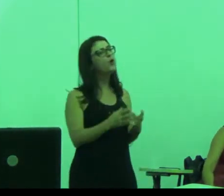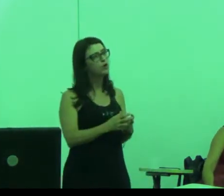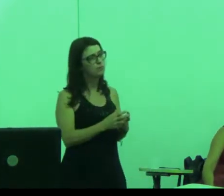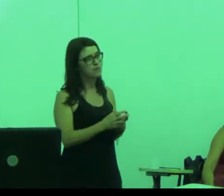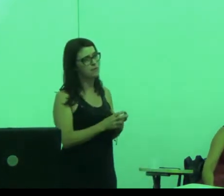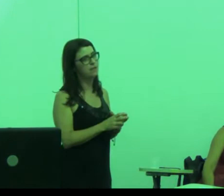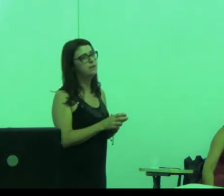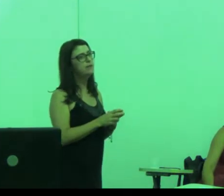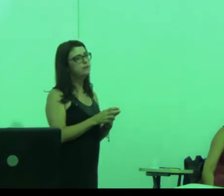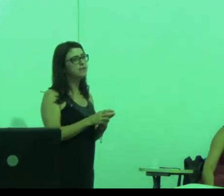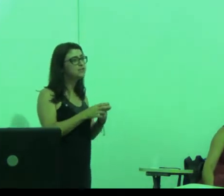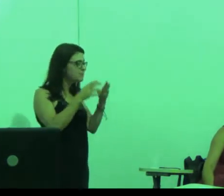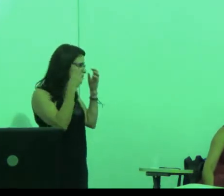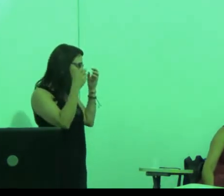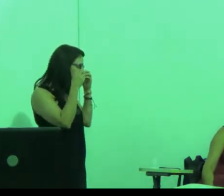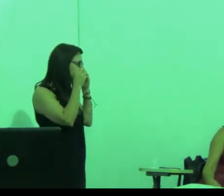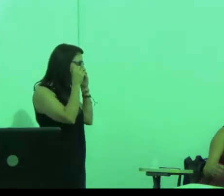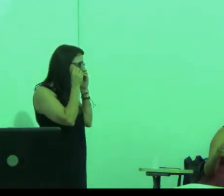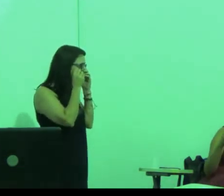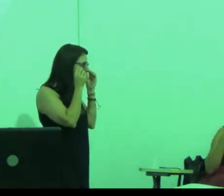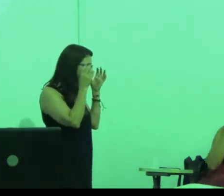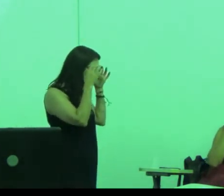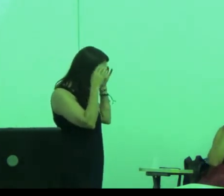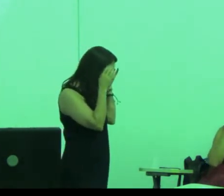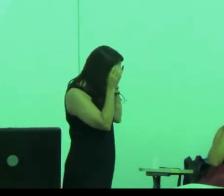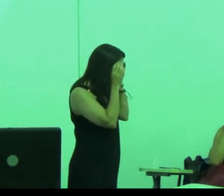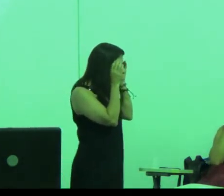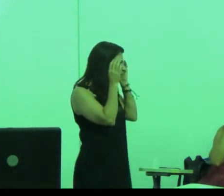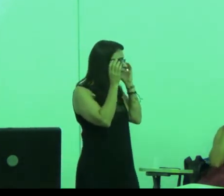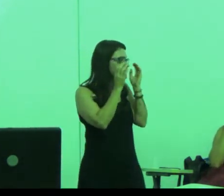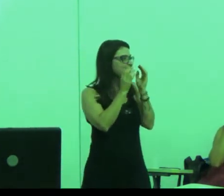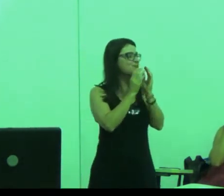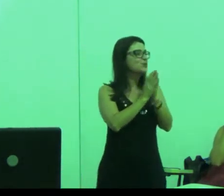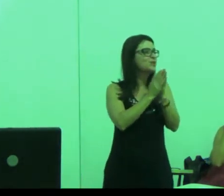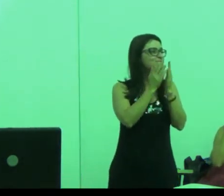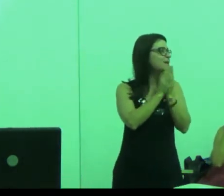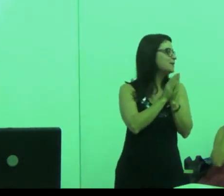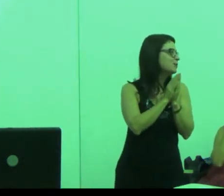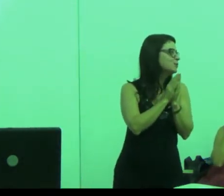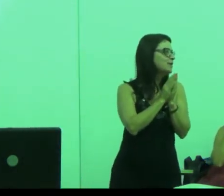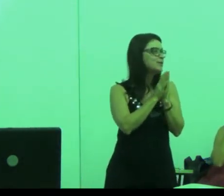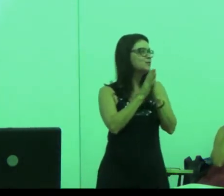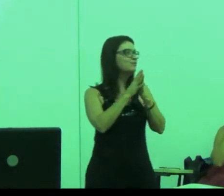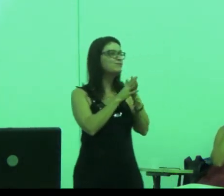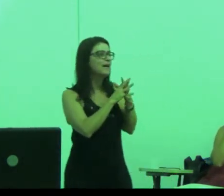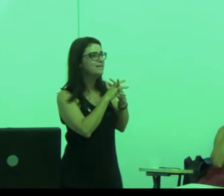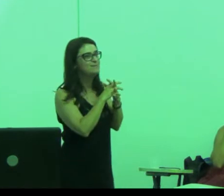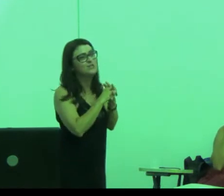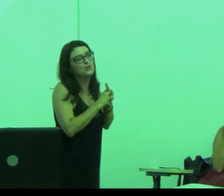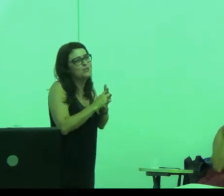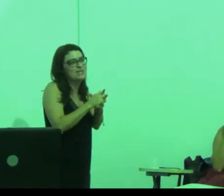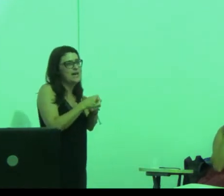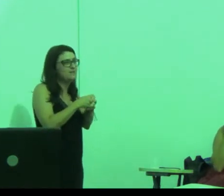forma, né? E acho que a pessoa fica pensando, quem será esse revisor que vai pegar o meu texto e vai destroçar, e